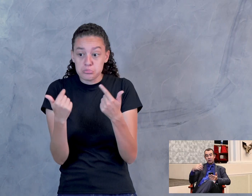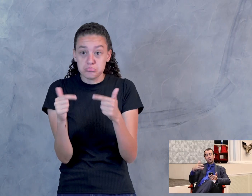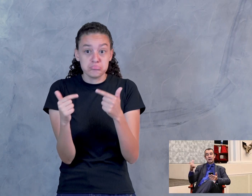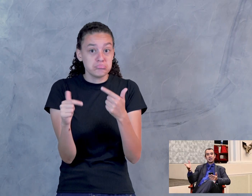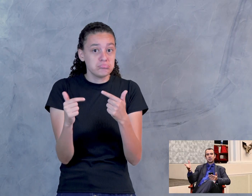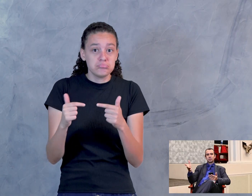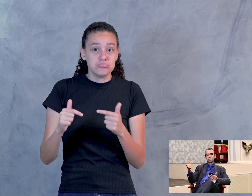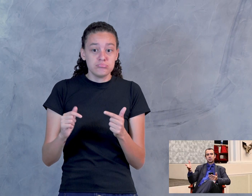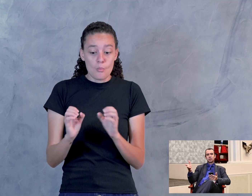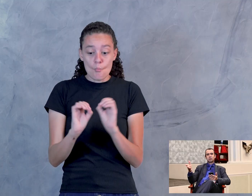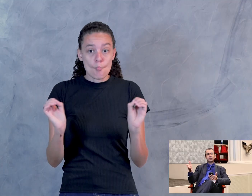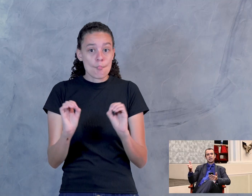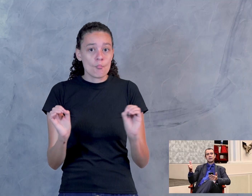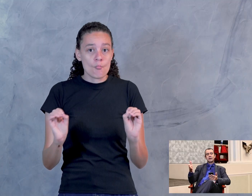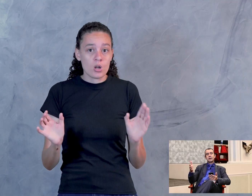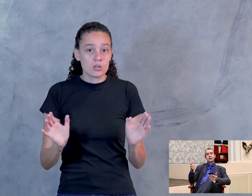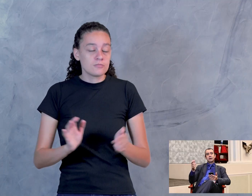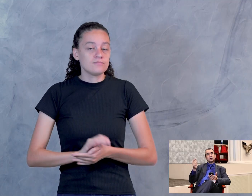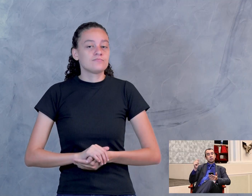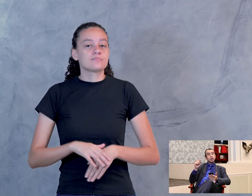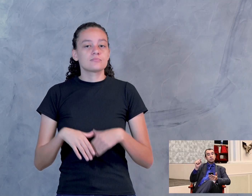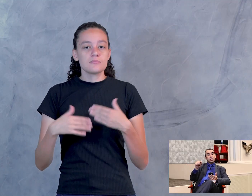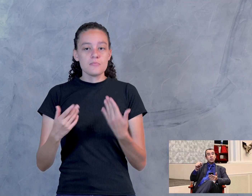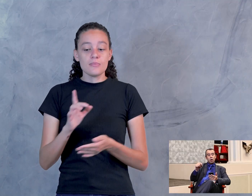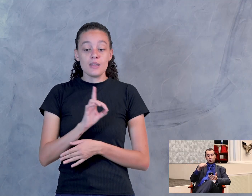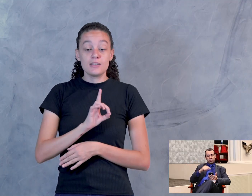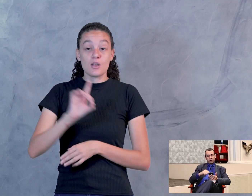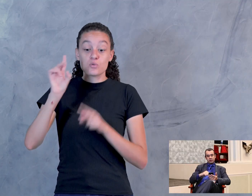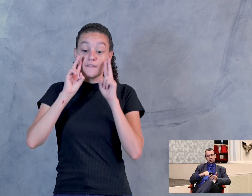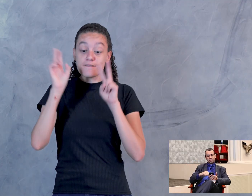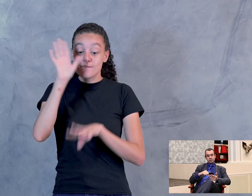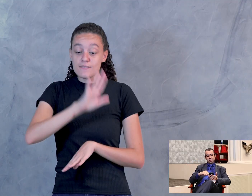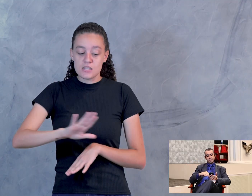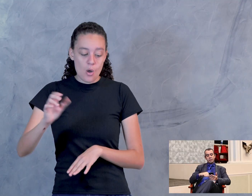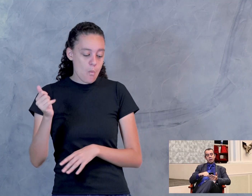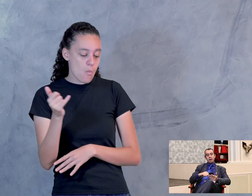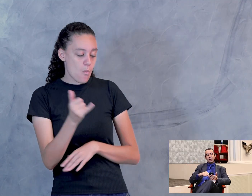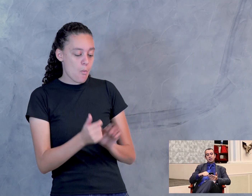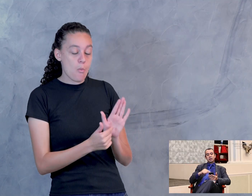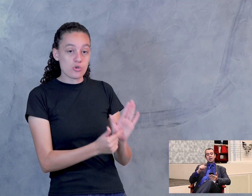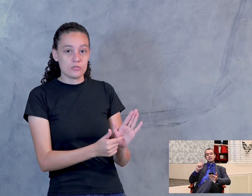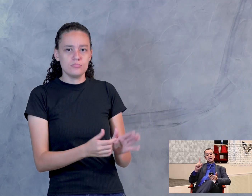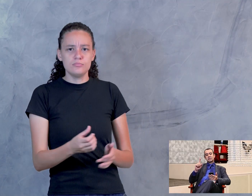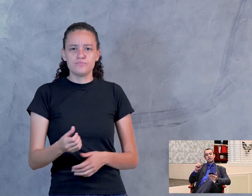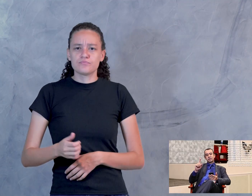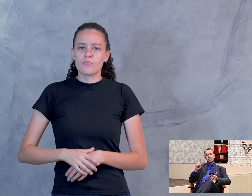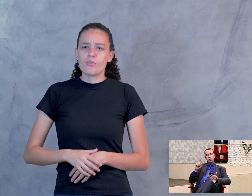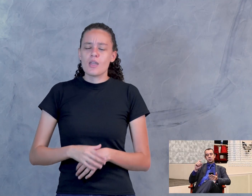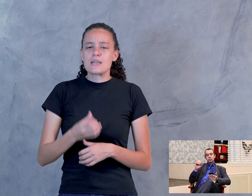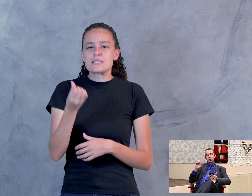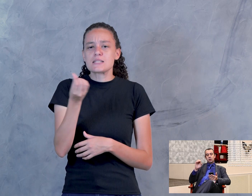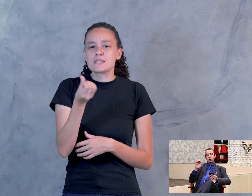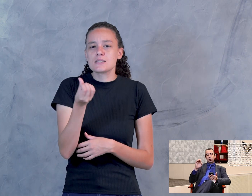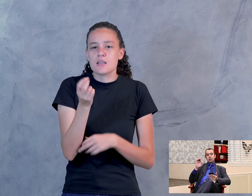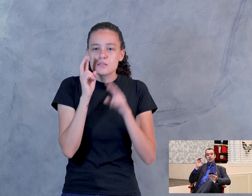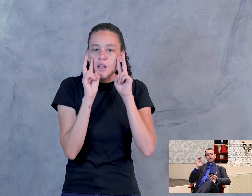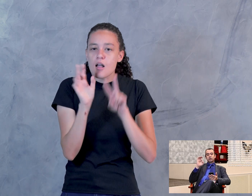naquela época, em lugar nenhum, não é? Então Deus deu ao profeta essa visão. Então a sexta